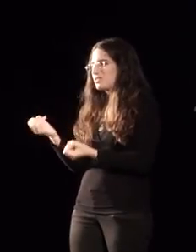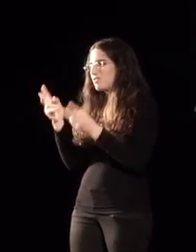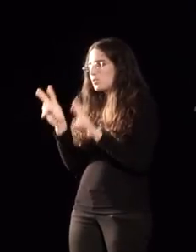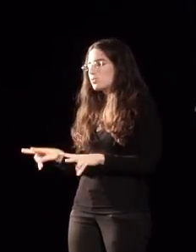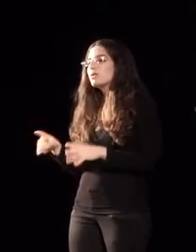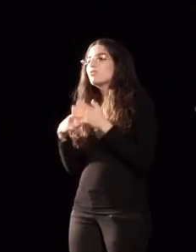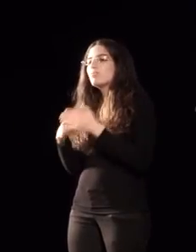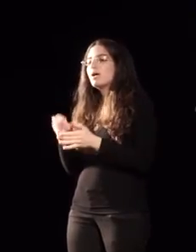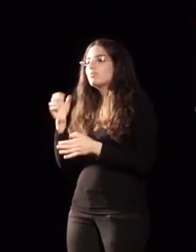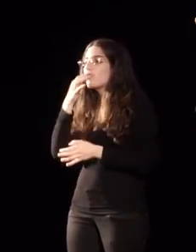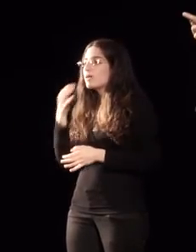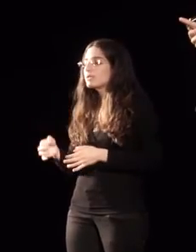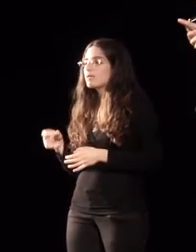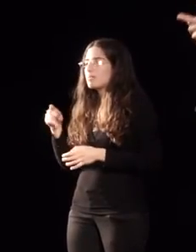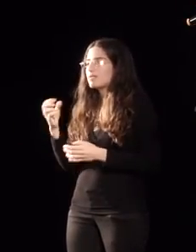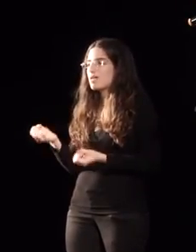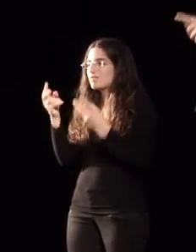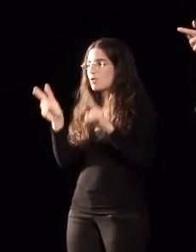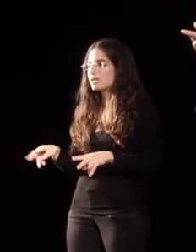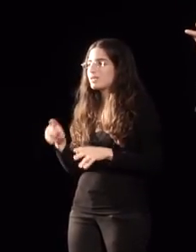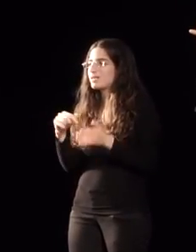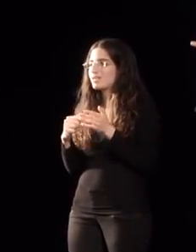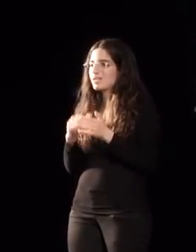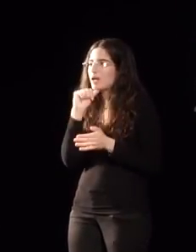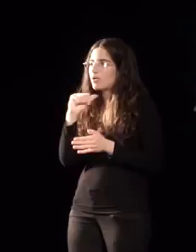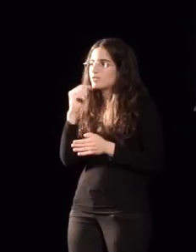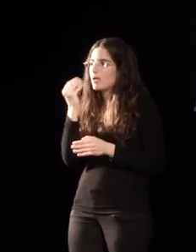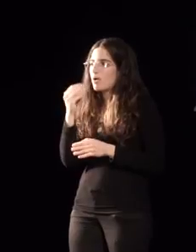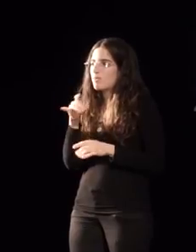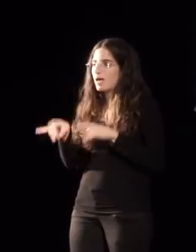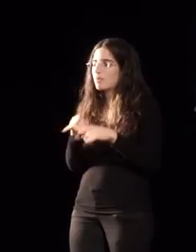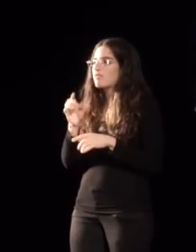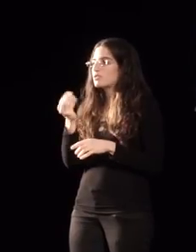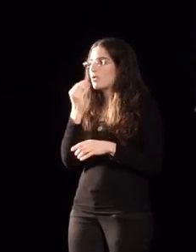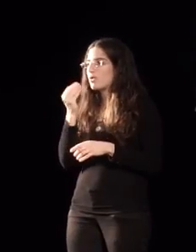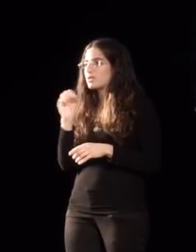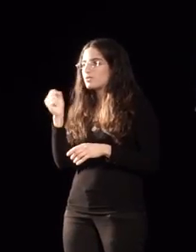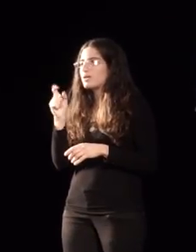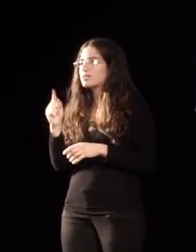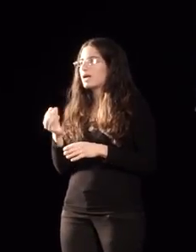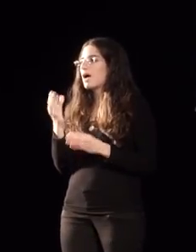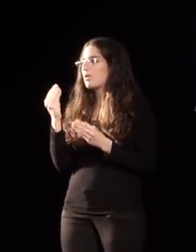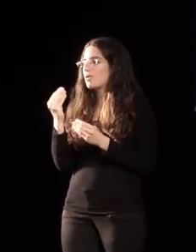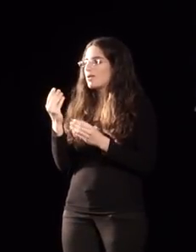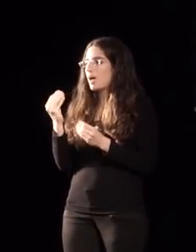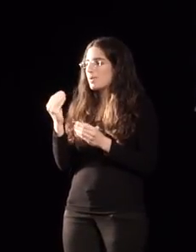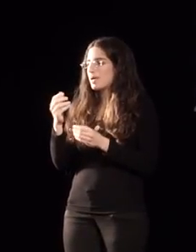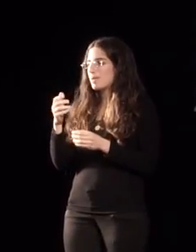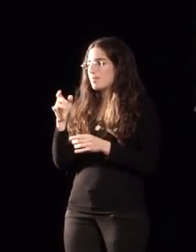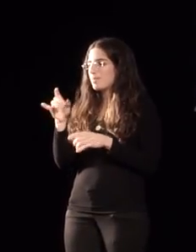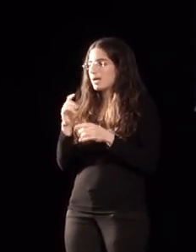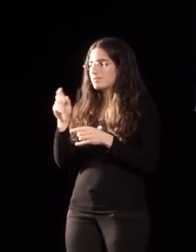שואלים אתכם, אם אתה טבעוני בגלל שאתה לא רוצה לאכול בעלי חיים, אבל כשאתה אוכל סויה, צריך להרוג הרבה בעלי חיים בשביל לייצר את הסויה